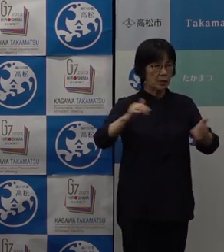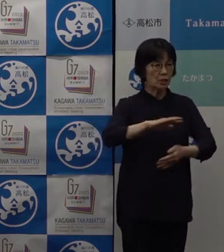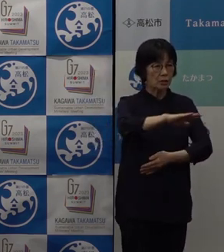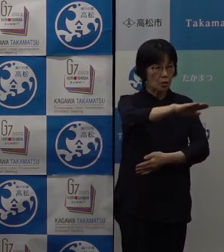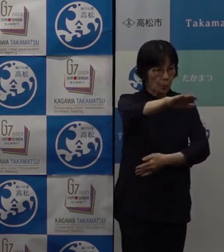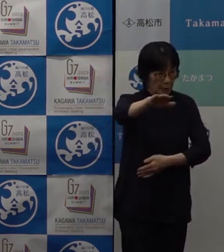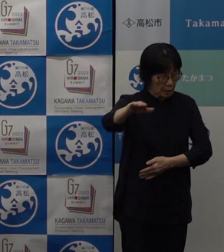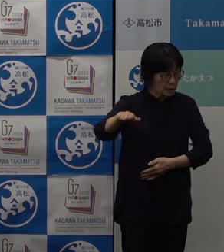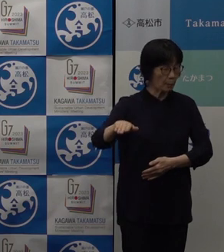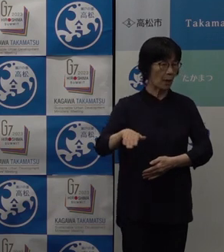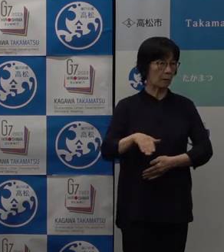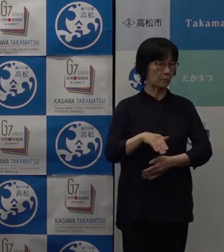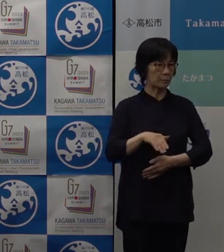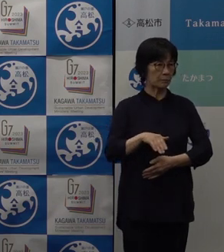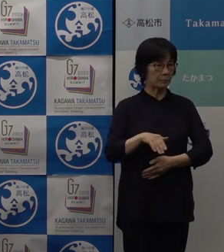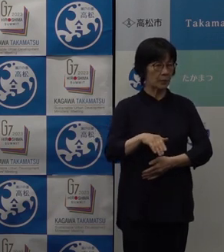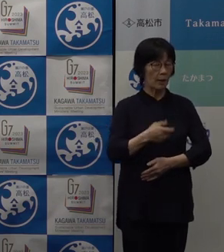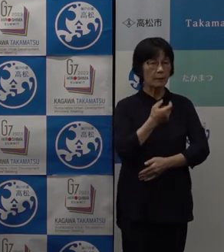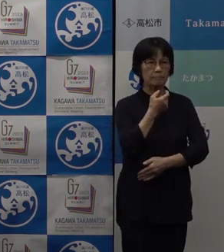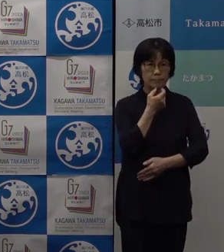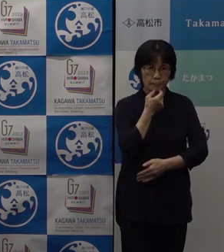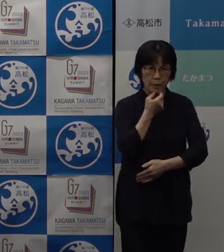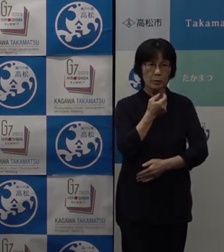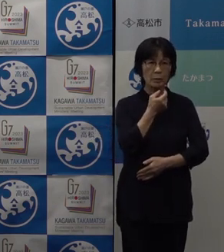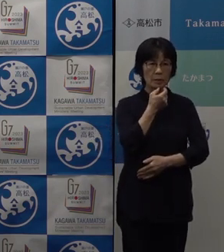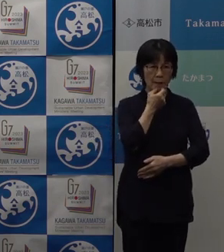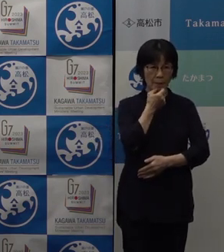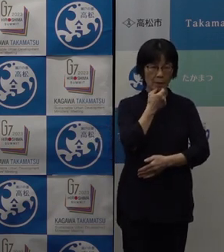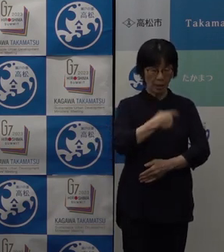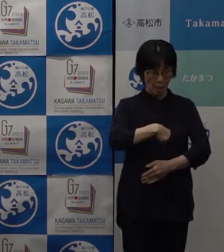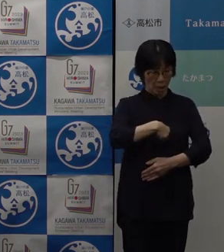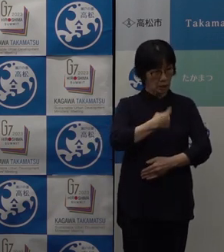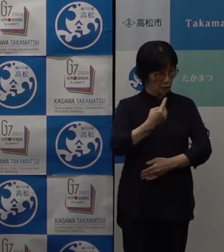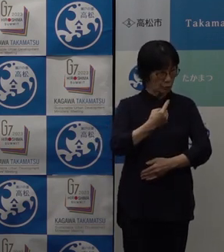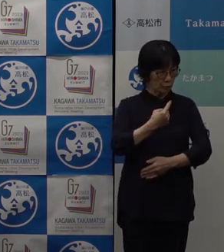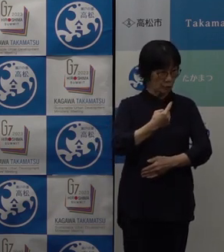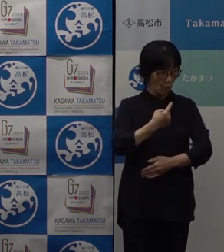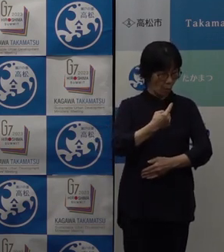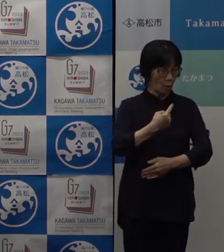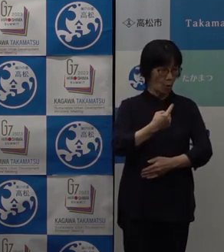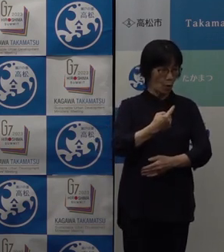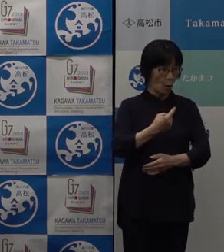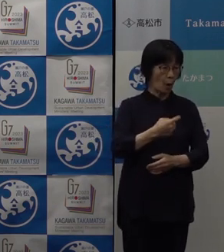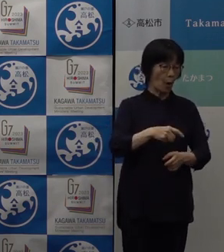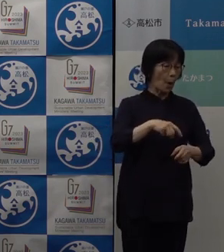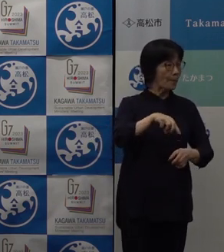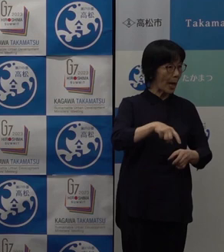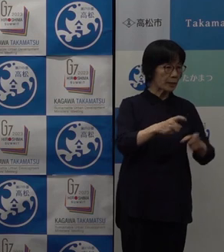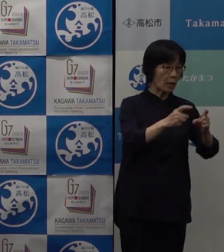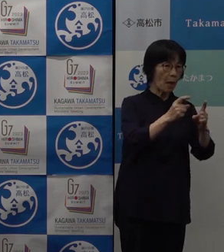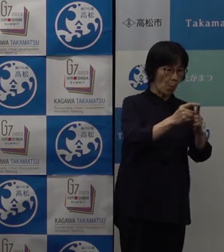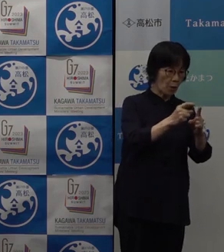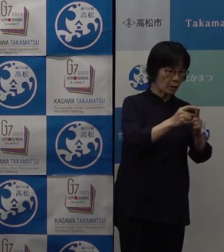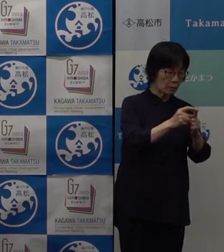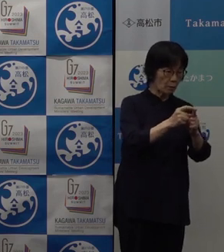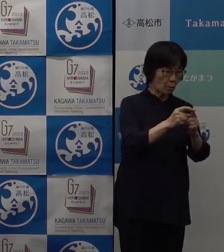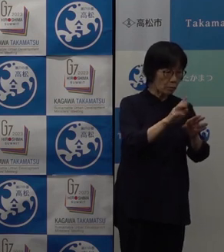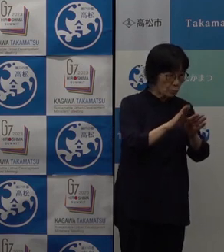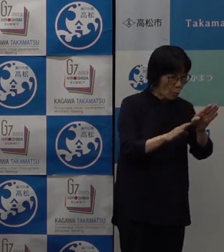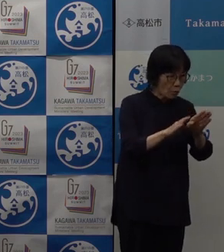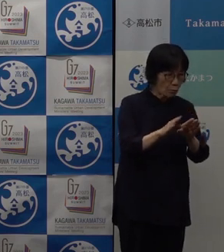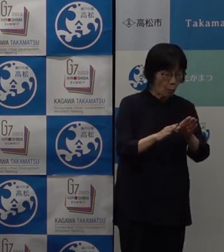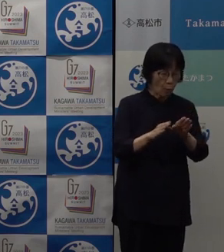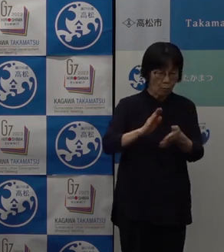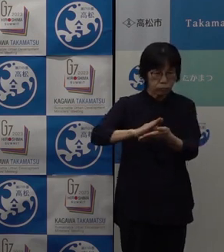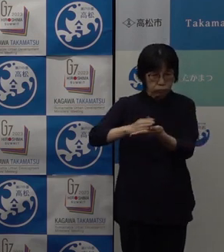ではございますが、念のためということもあって、ご自身のマイナポイントの申し込み状況や公金受取口